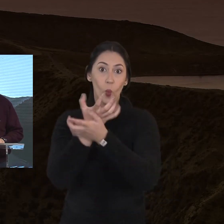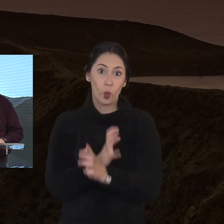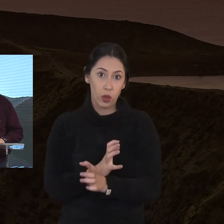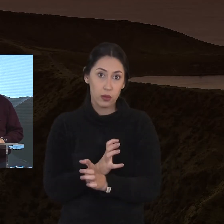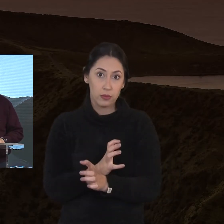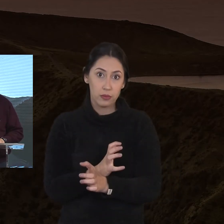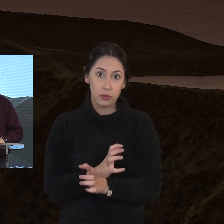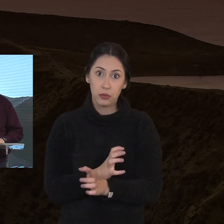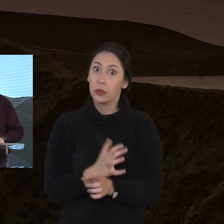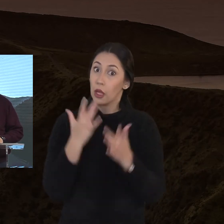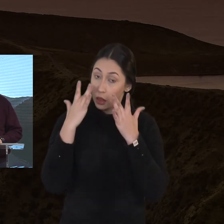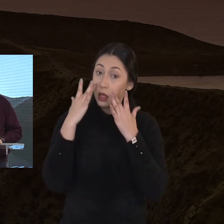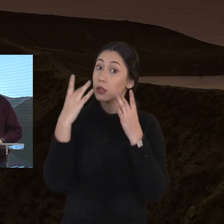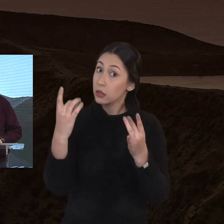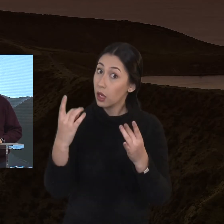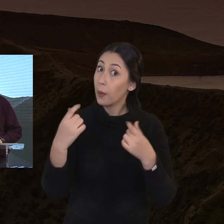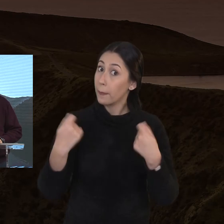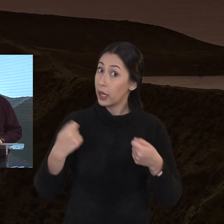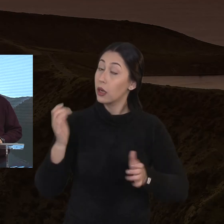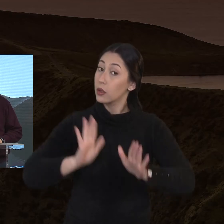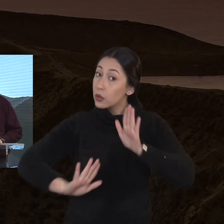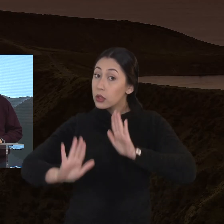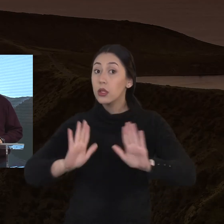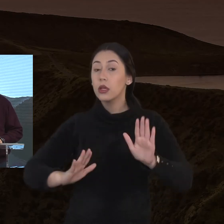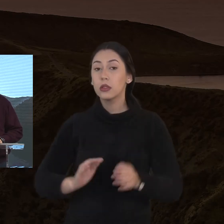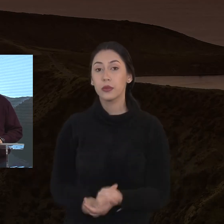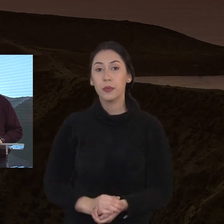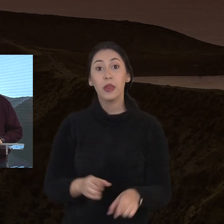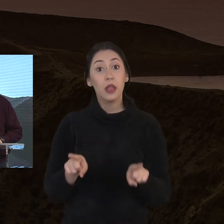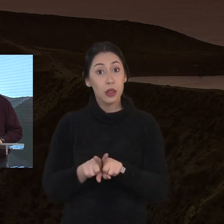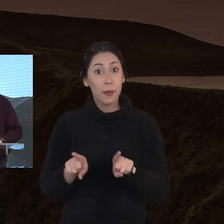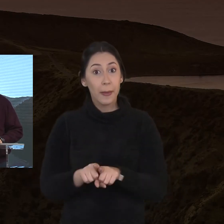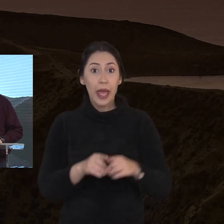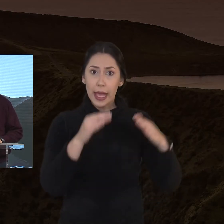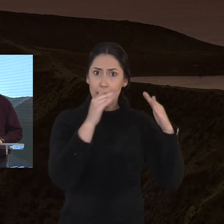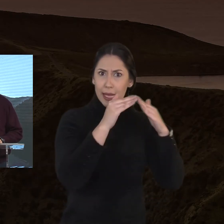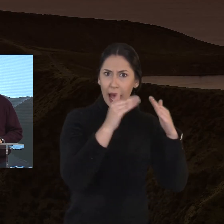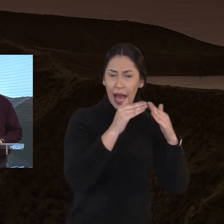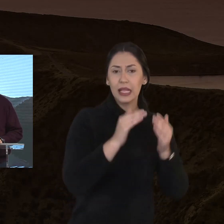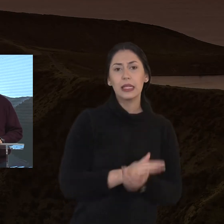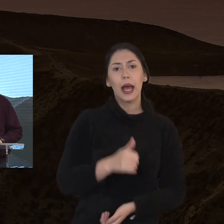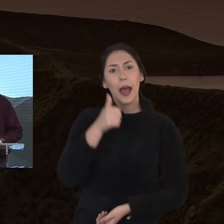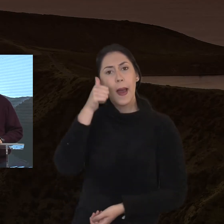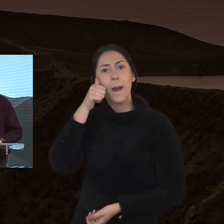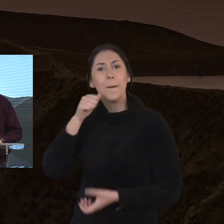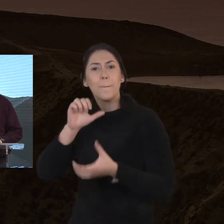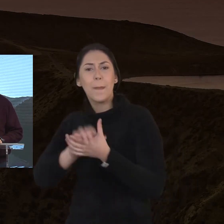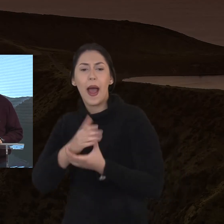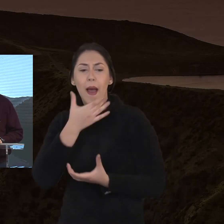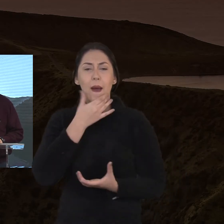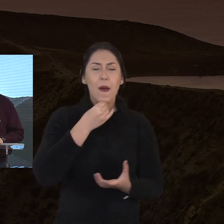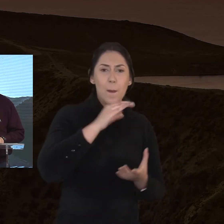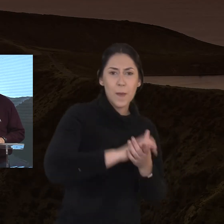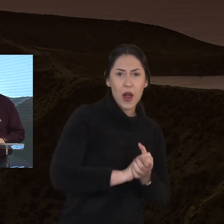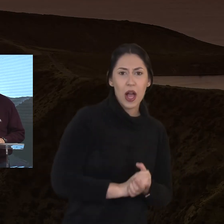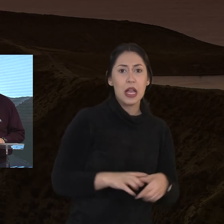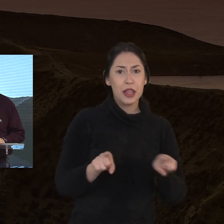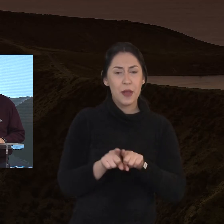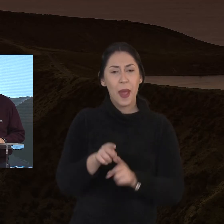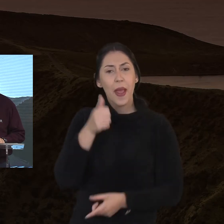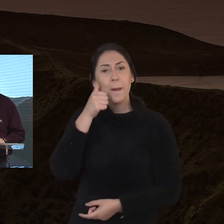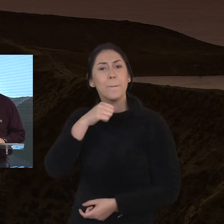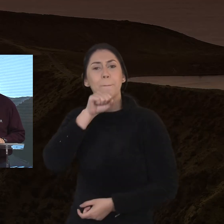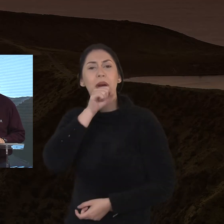para nós e toda a família toda casa marido e esposa pais e filhos muita briga discussão